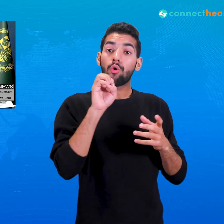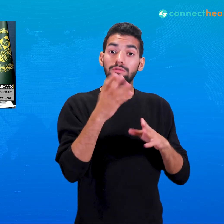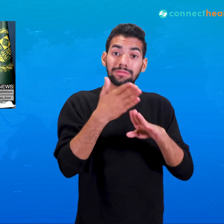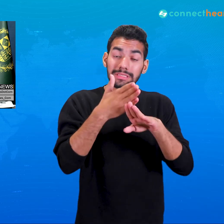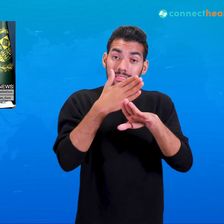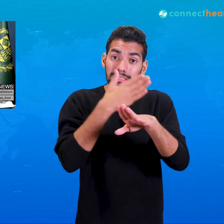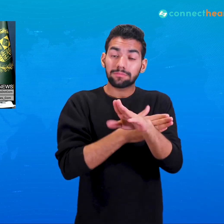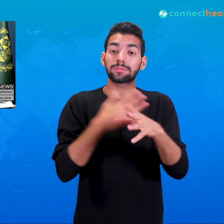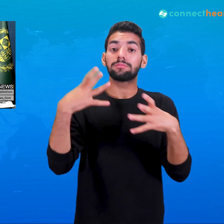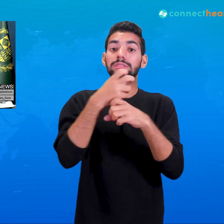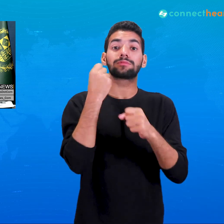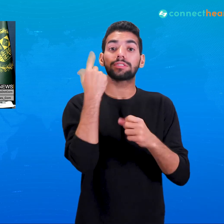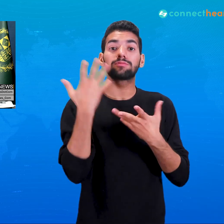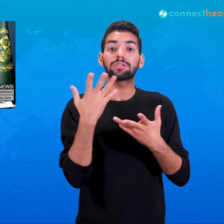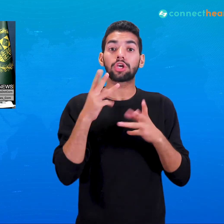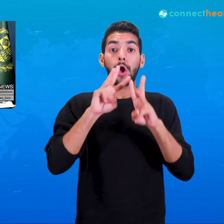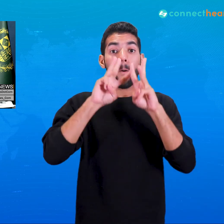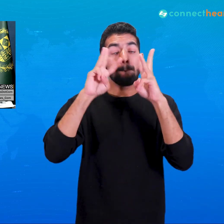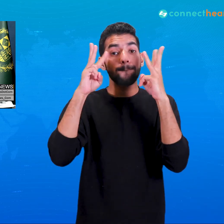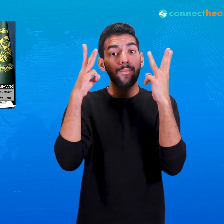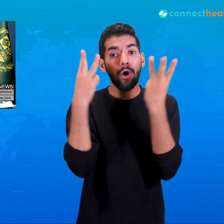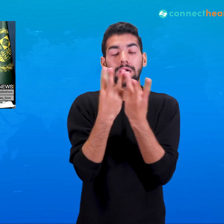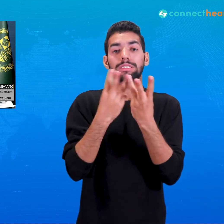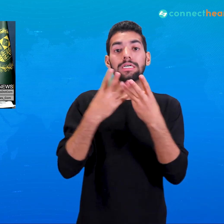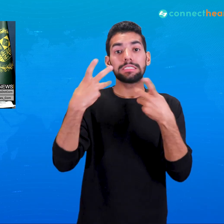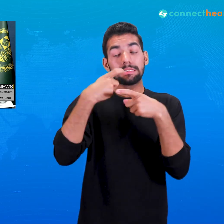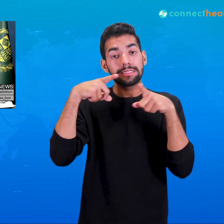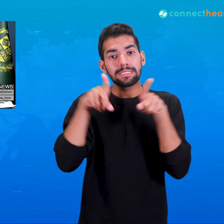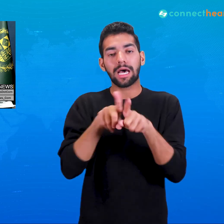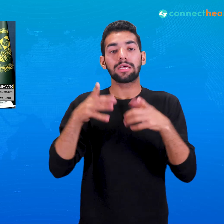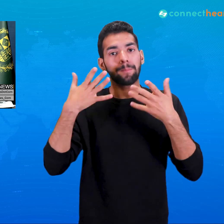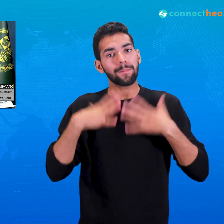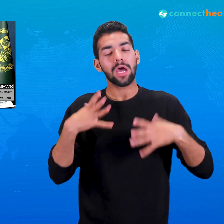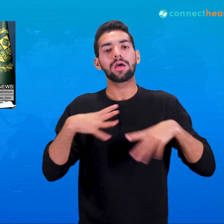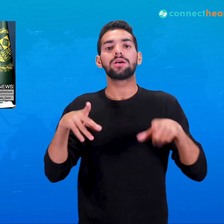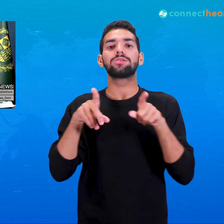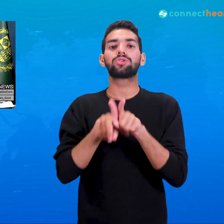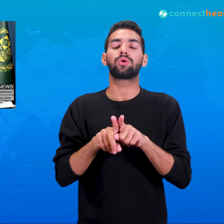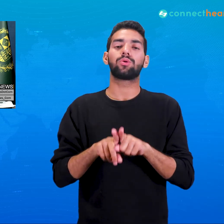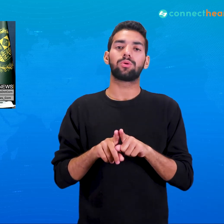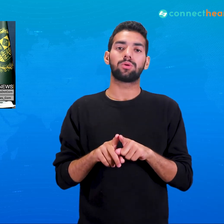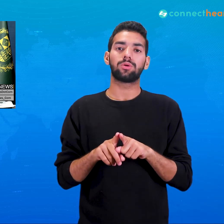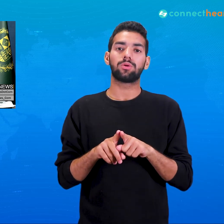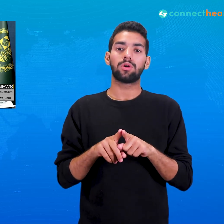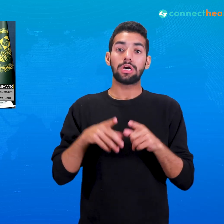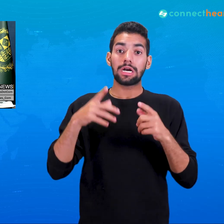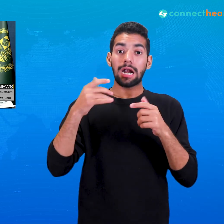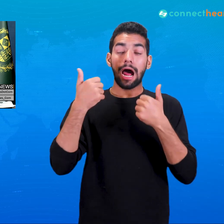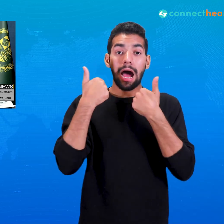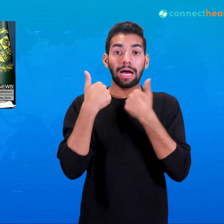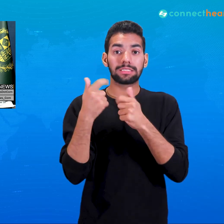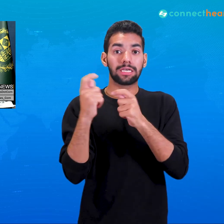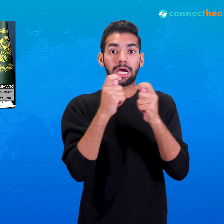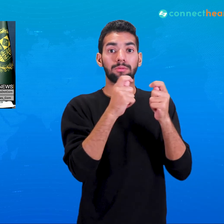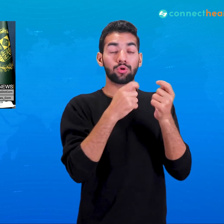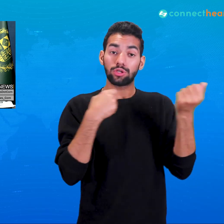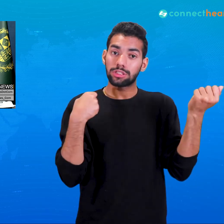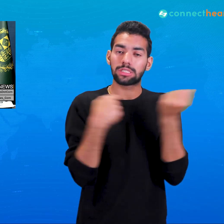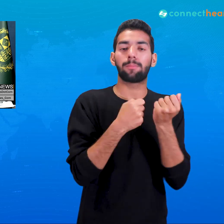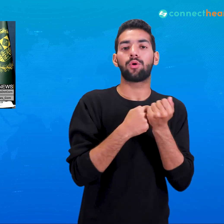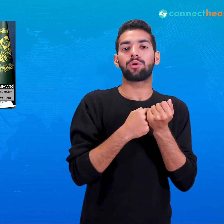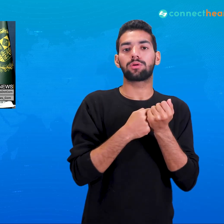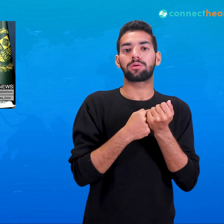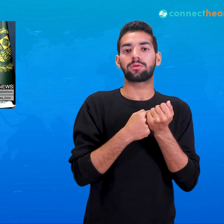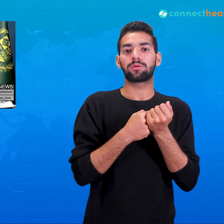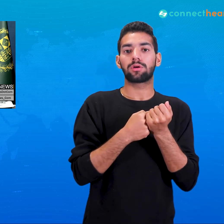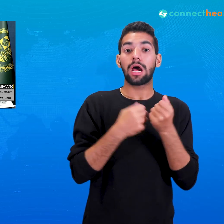لیے سب سے پہلے ایک چیز سمجھیں, معاشرہ اس کا مقابلہ کرتا ہے. معاشرہ بدی کو خود کرش کرتا